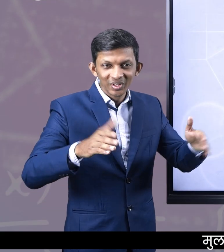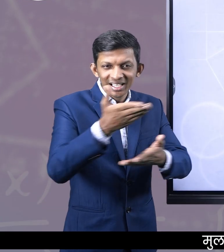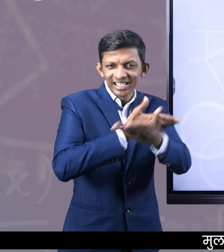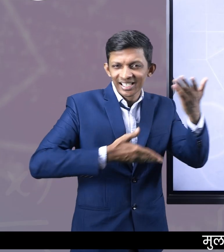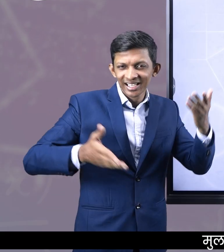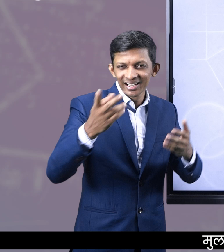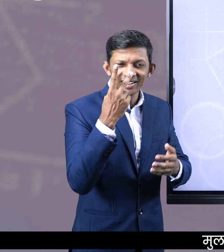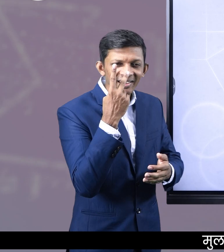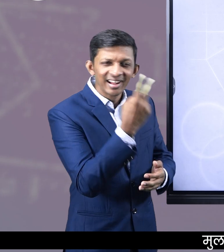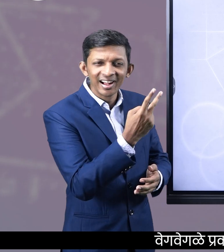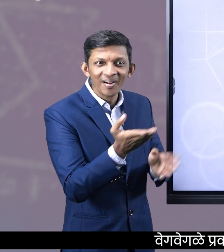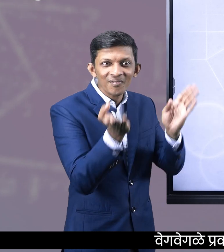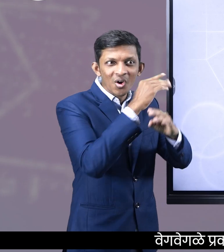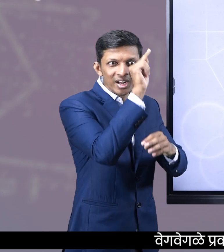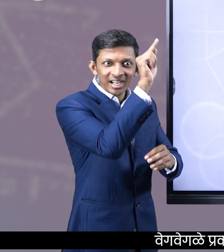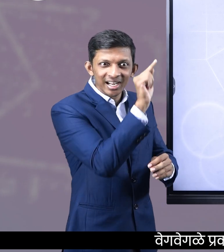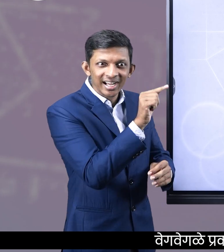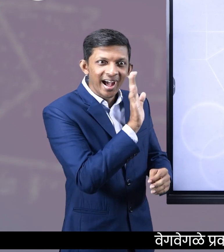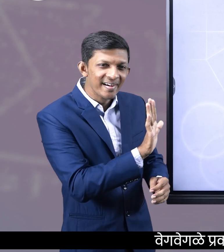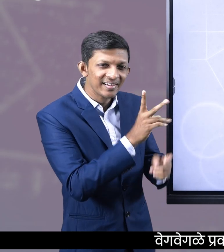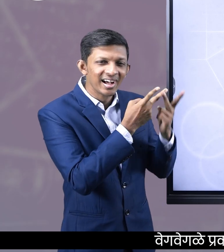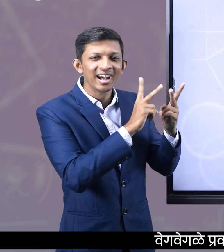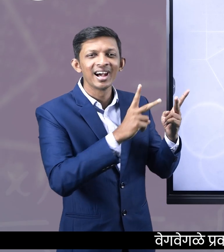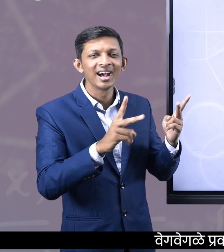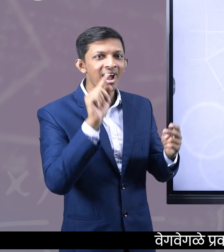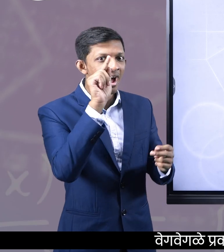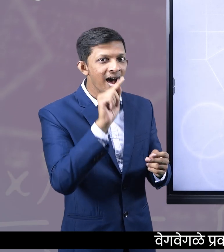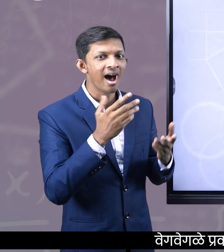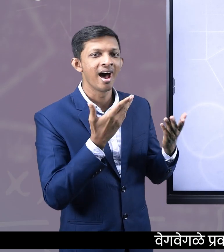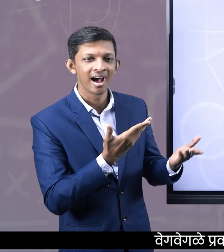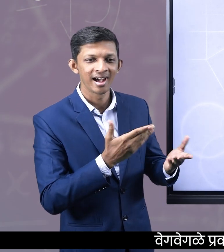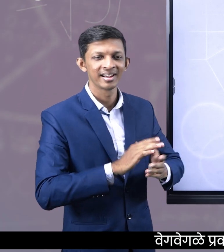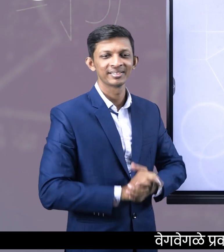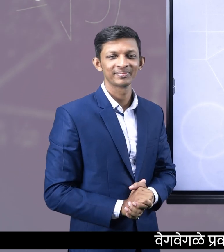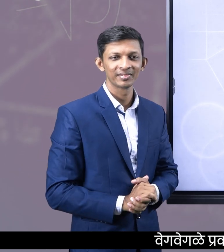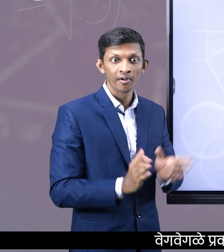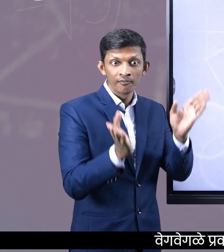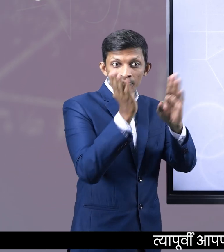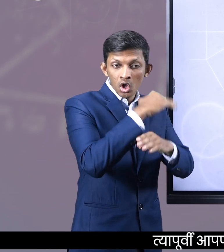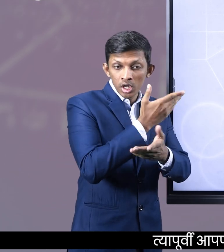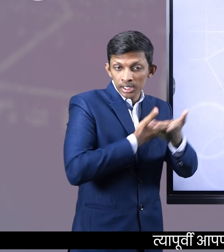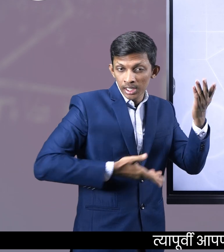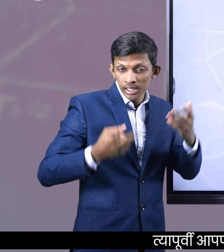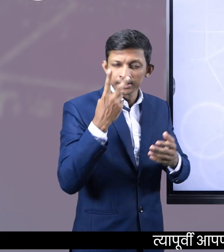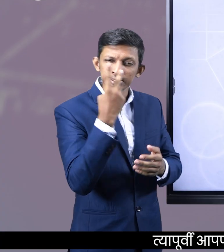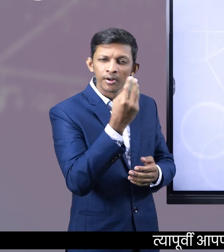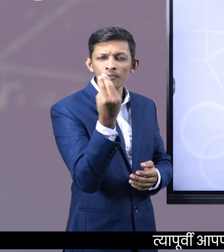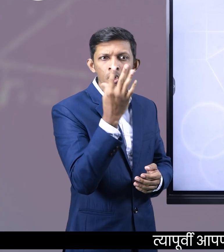मुलांनो, आज आपण कोनांचे वेगवेगळे प्रकार आणि गुणधर्म पाहणार आहोत. त्यापूर्वी आपण काही